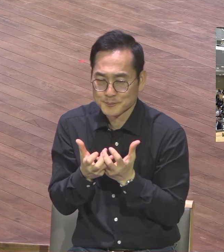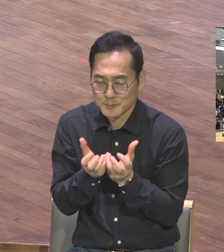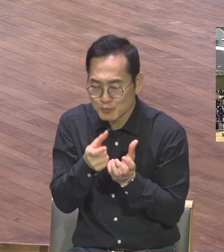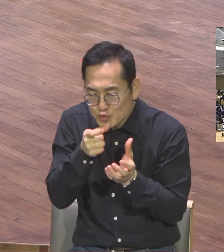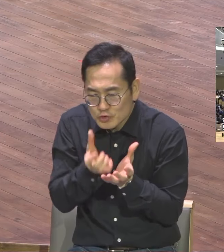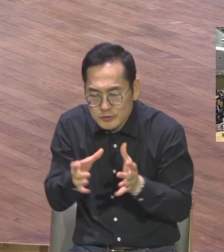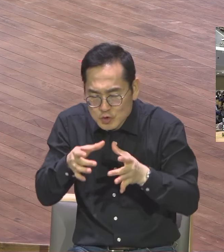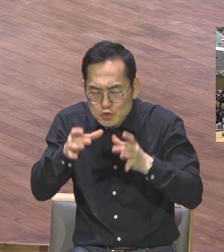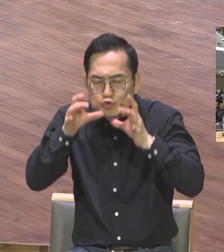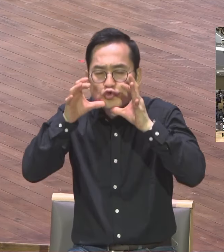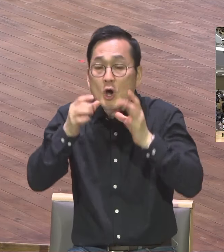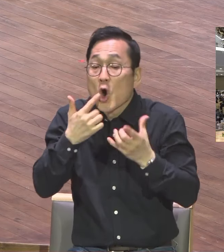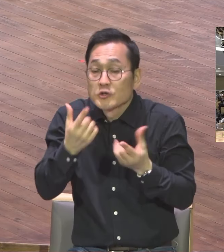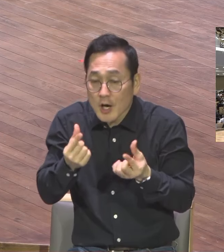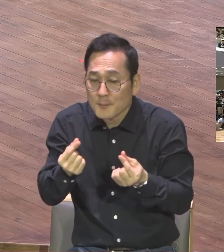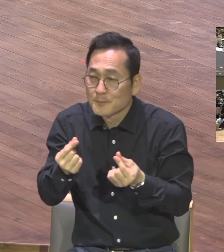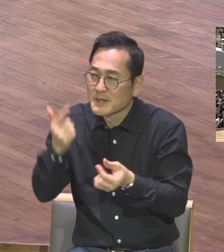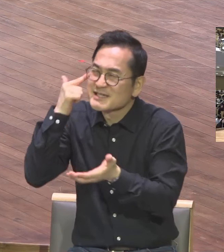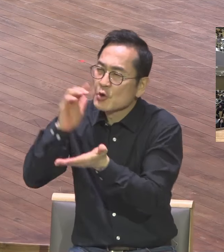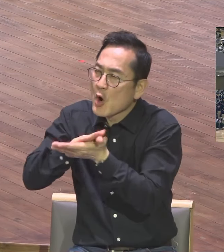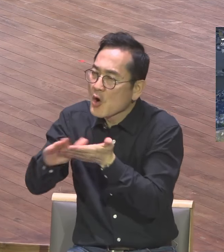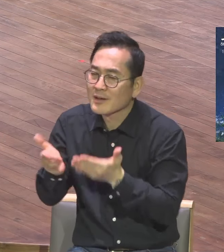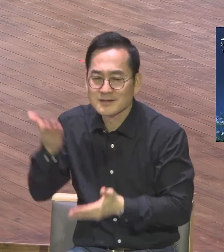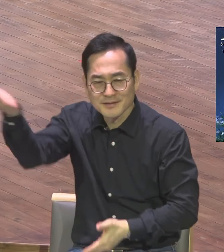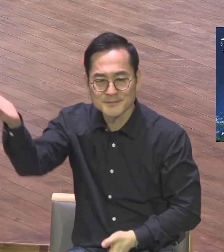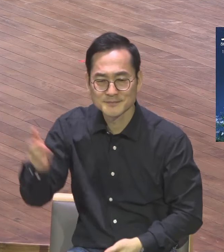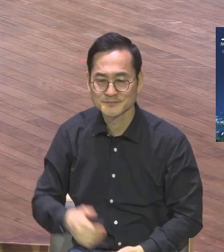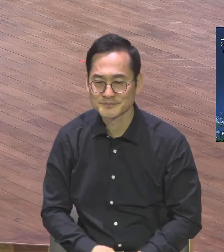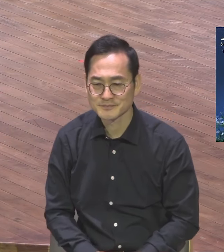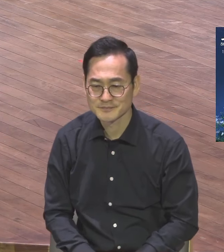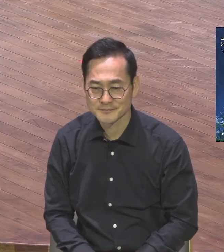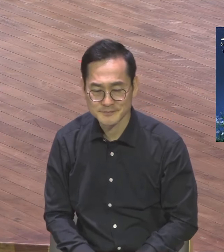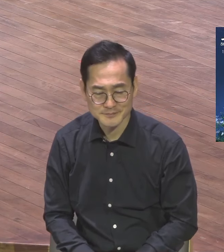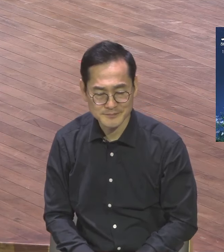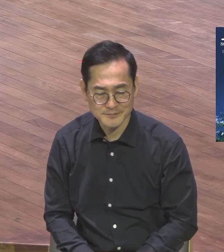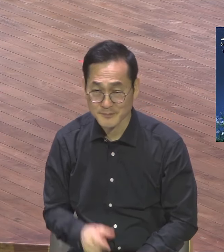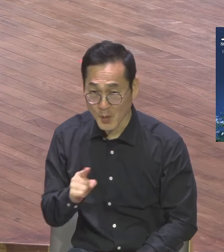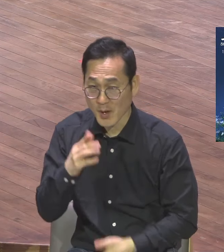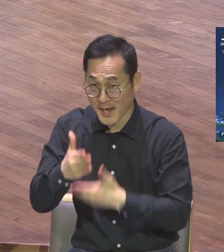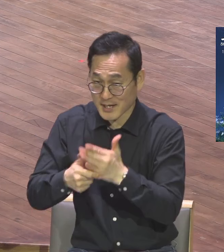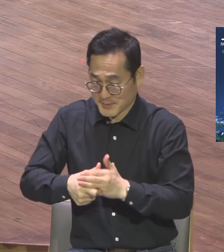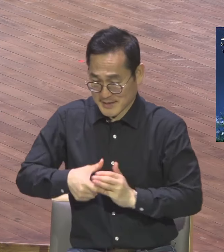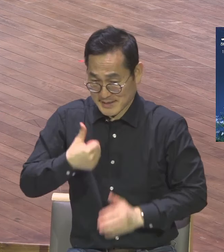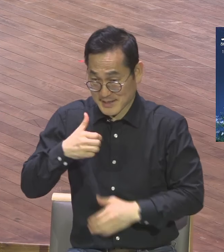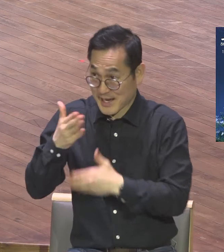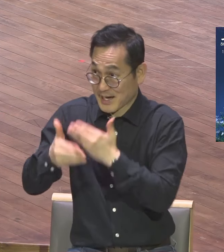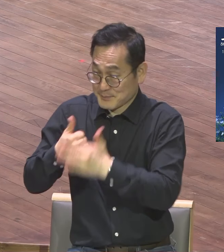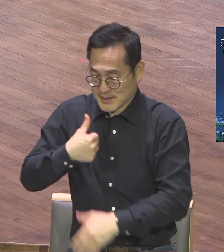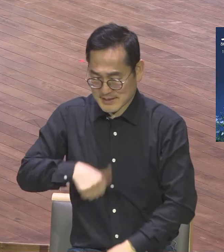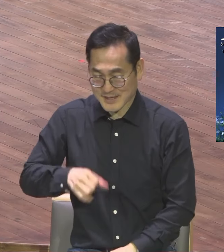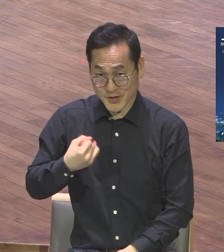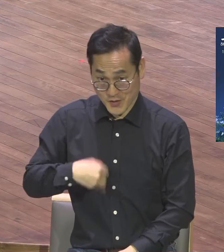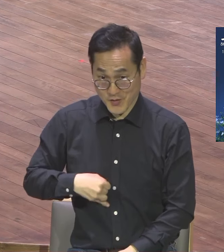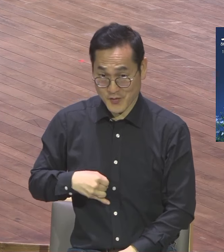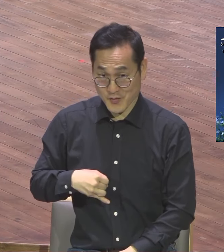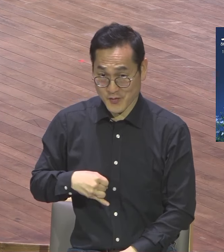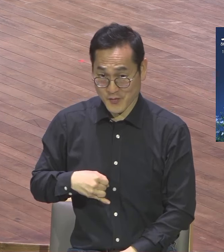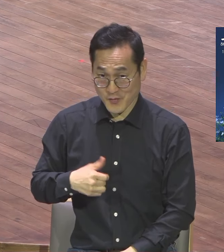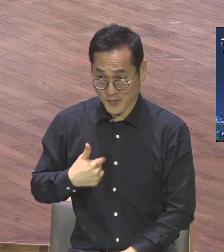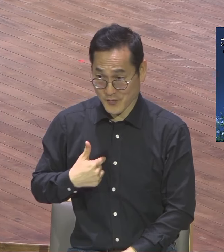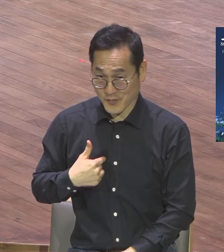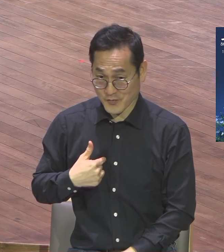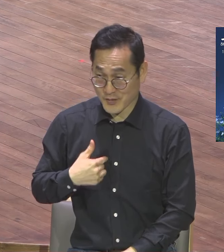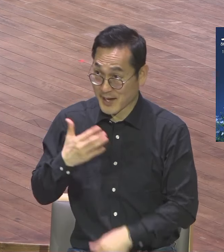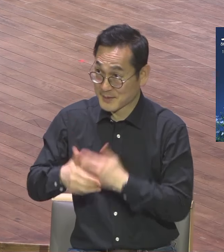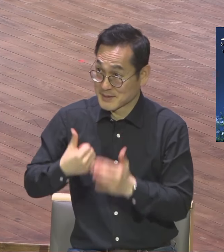시원하게 하느니라. 자, 본문의 말씀은 우리에게 하나님의 자녀가 된 이후에 하나님의 자녀 된